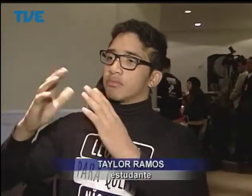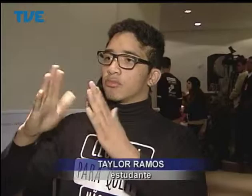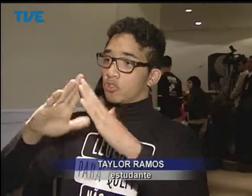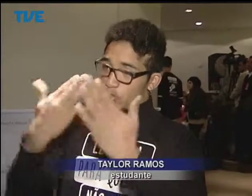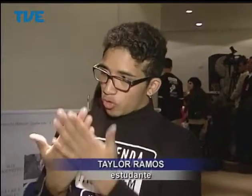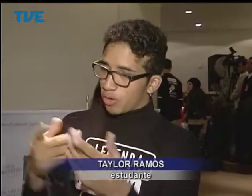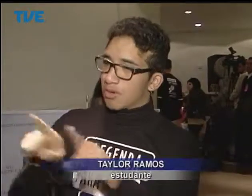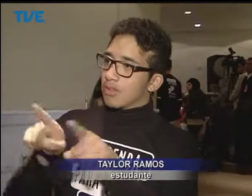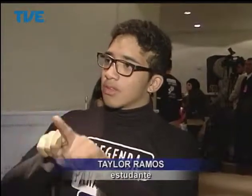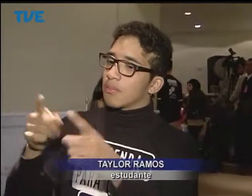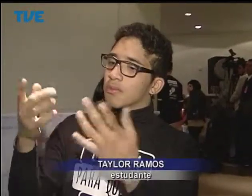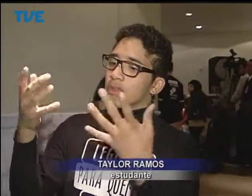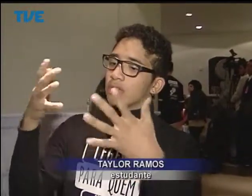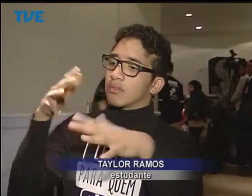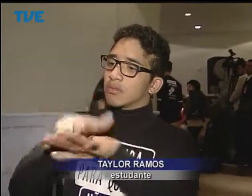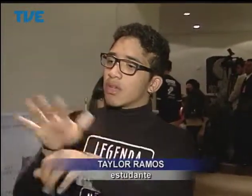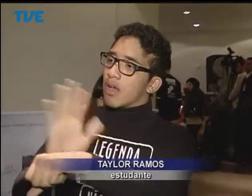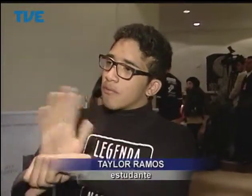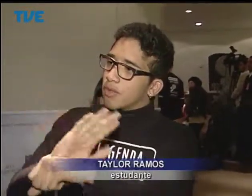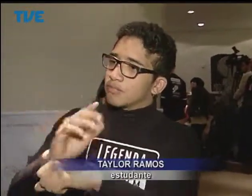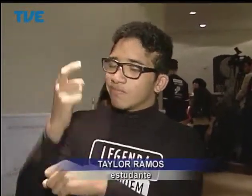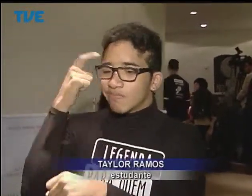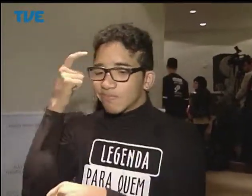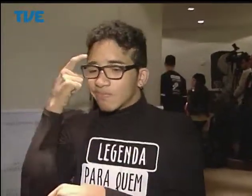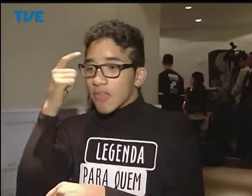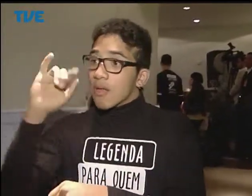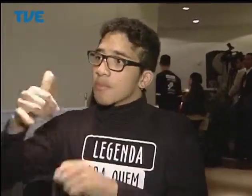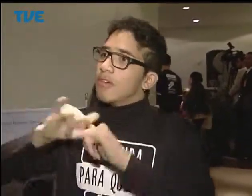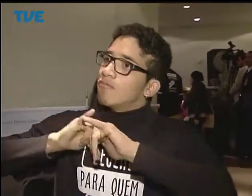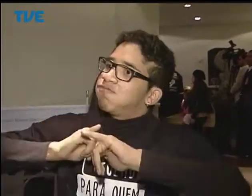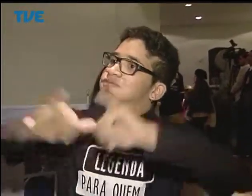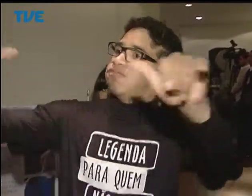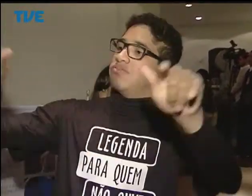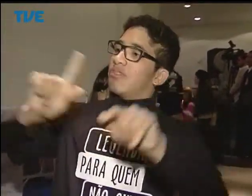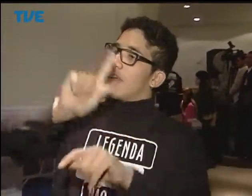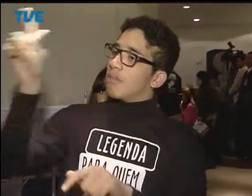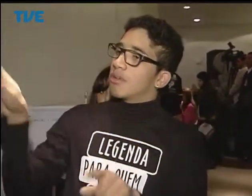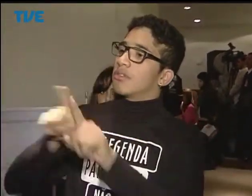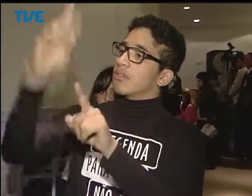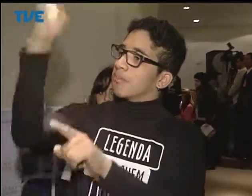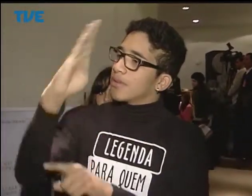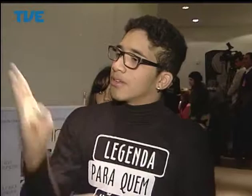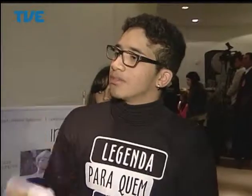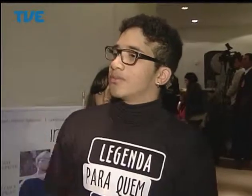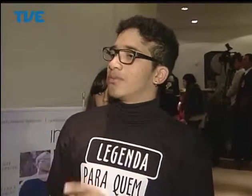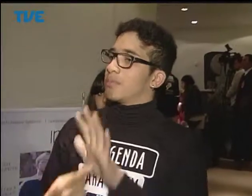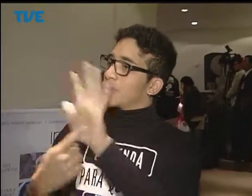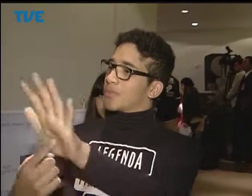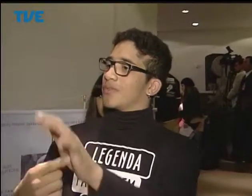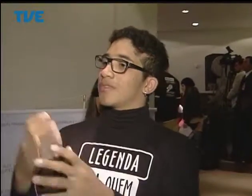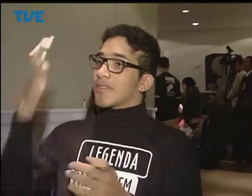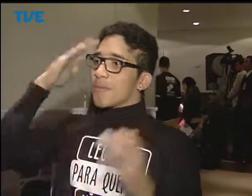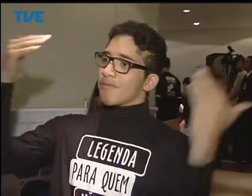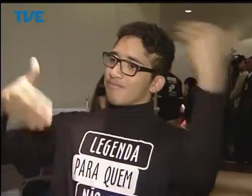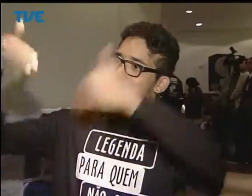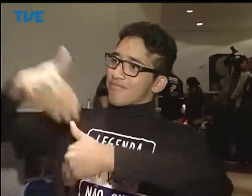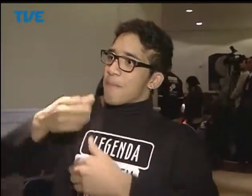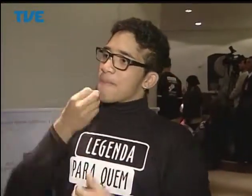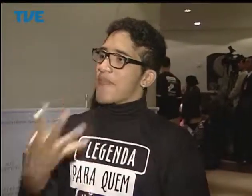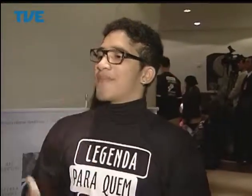essa ideia dentro da escola sobre a inclusão, fazer um filme sobre isso, né? E esse filme tem que ser divulgado, não só em Gramado, mas para o Brasil também.